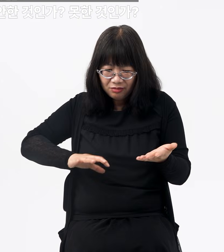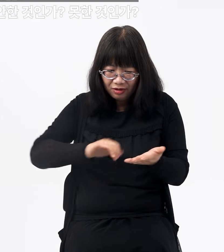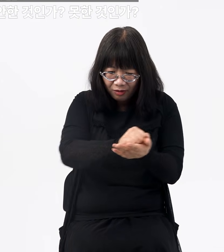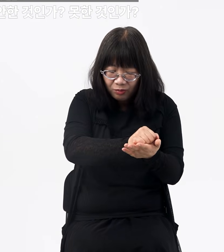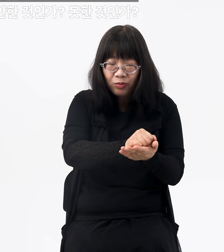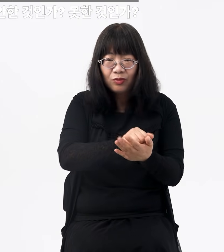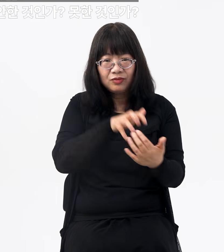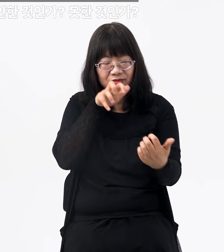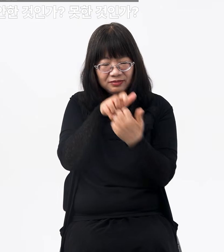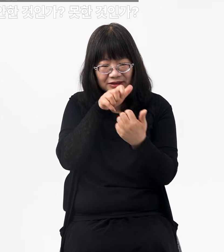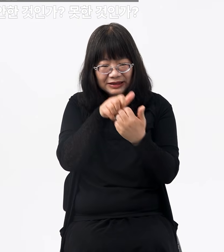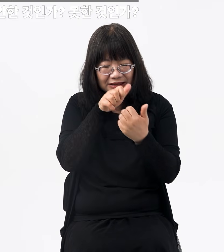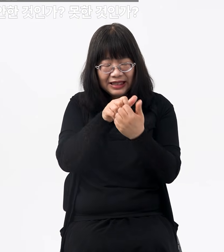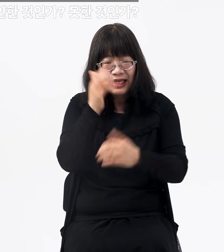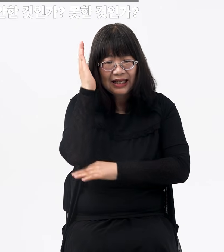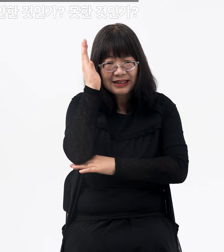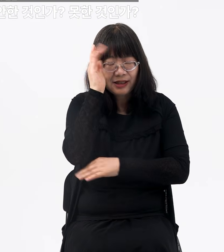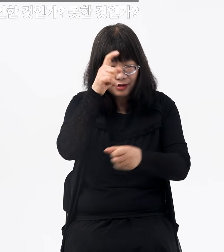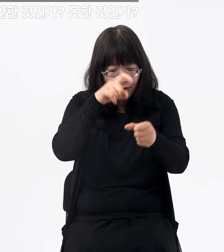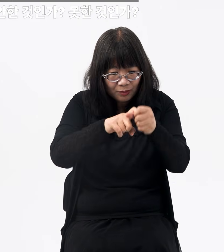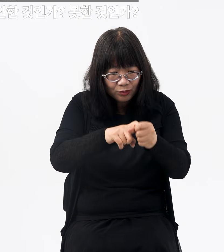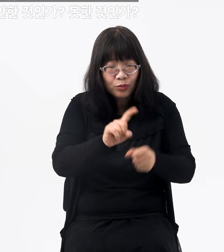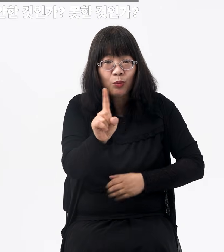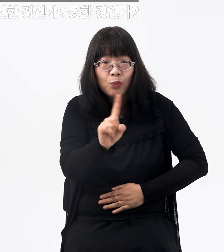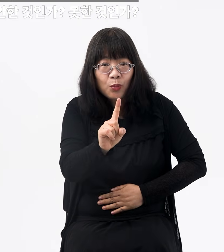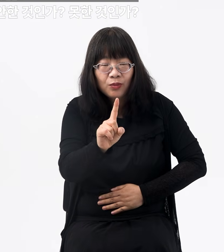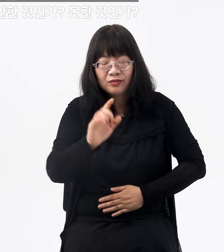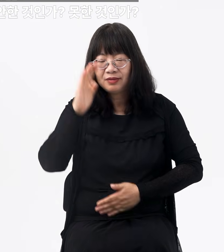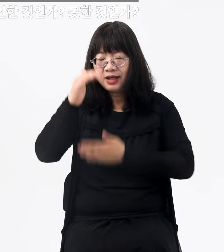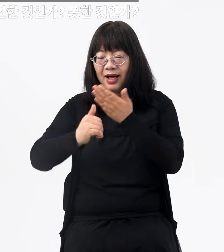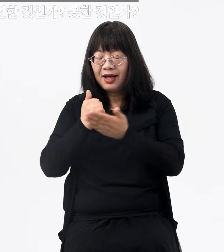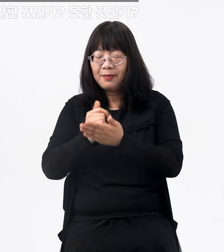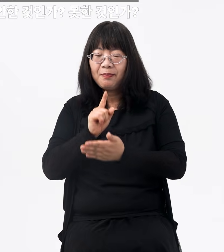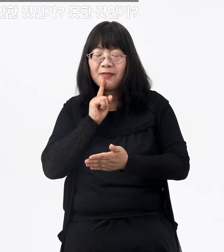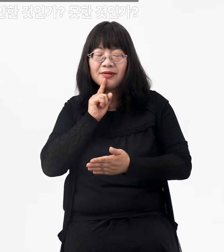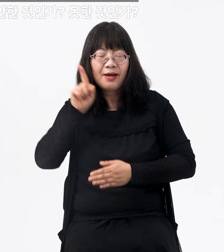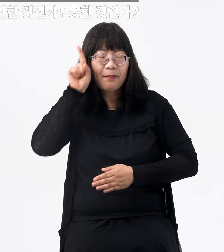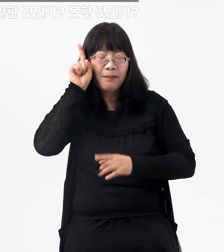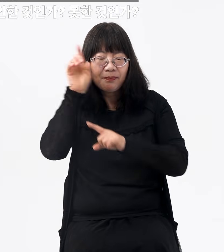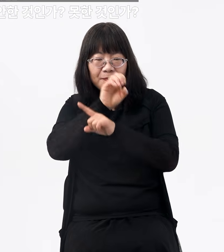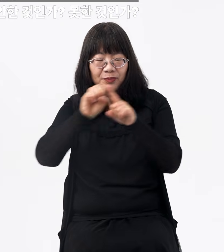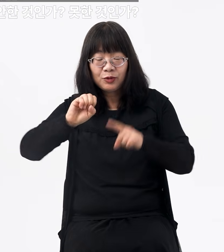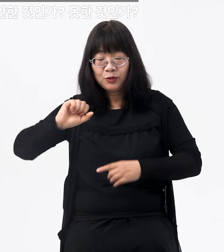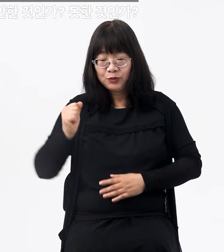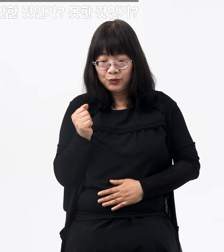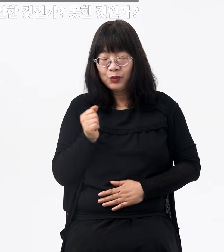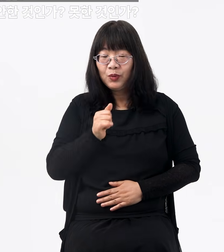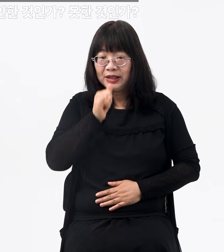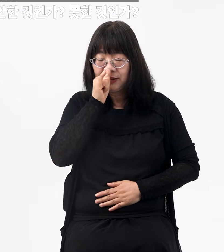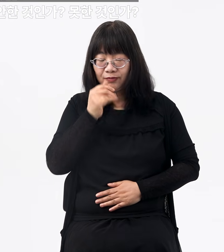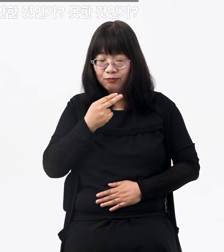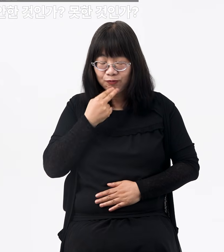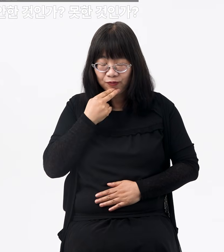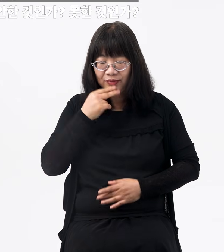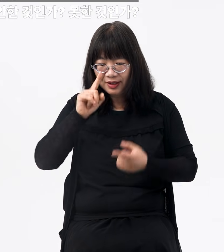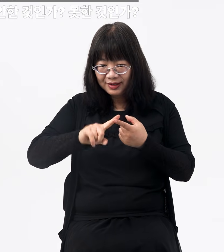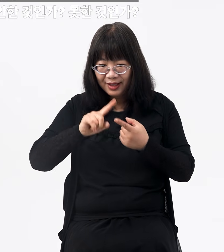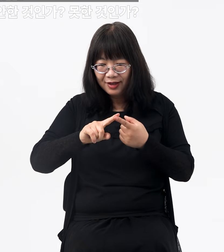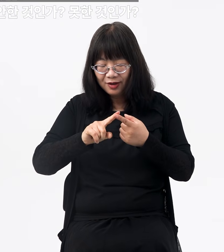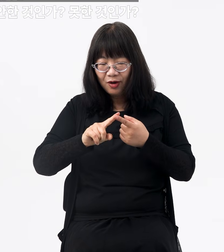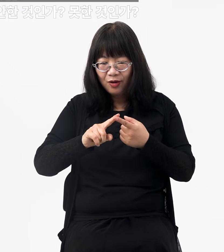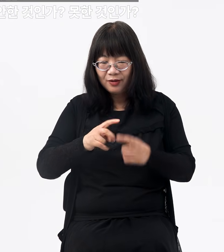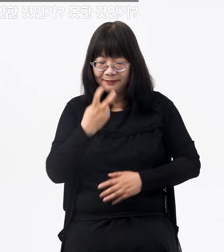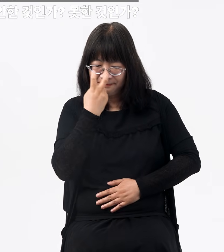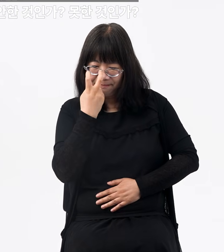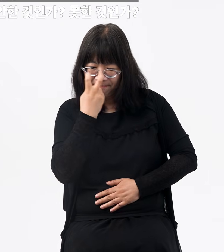이야기는 하나님의 말씀에 온전히 순종하느냐 안 하느냐에 초점이 있습니다.